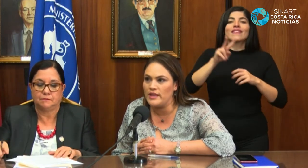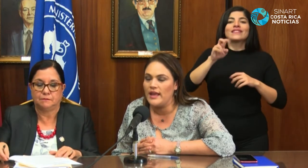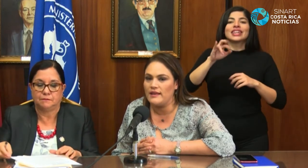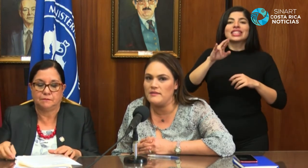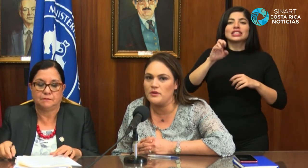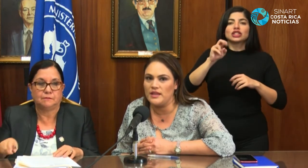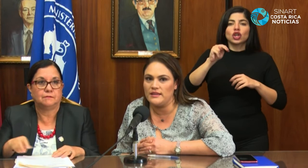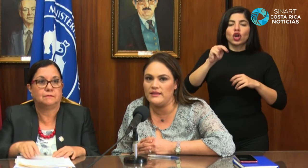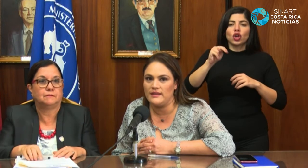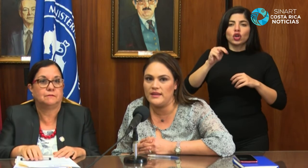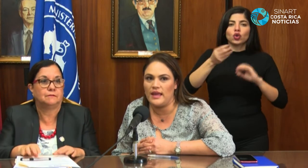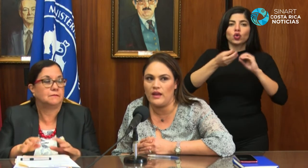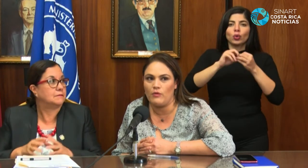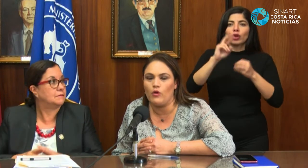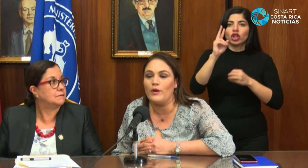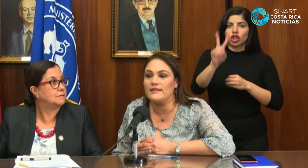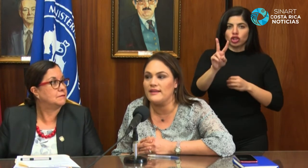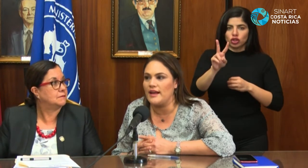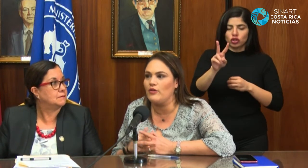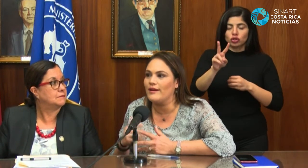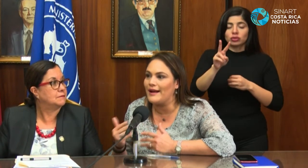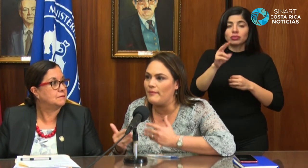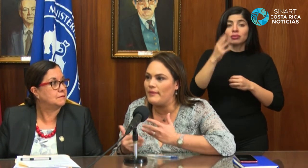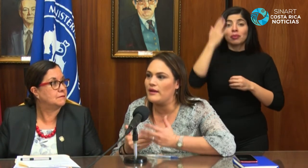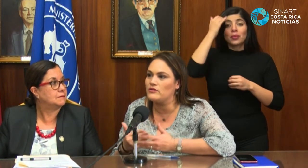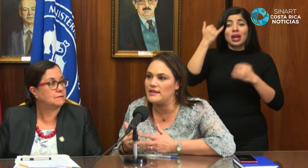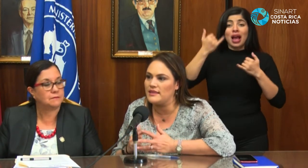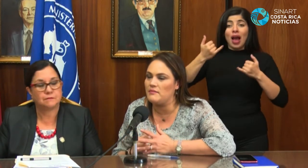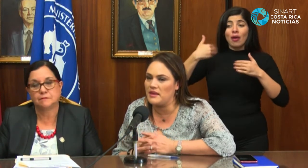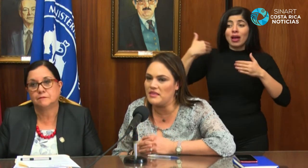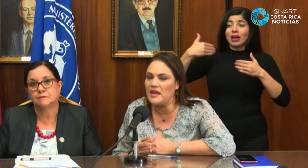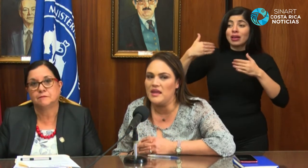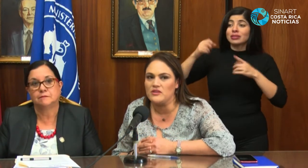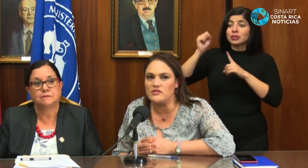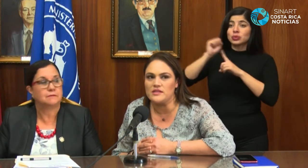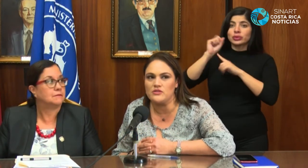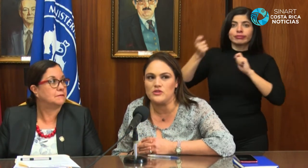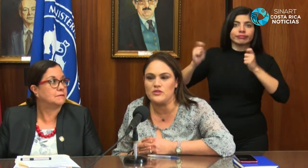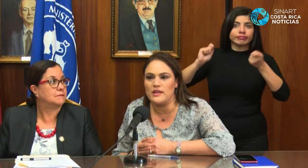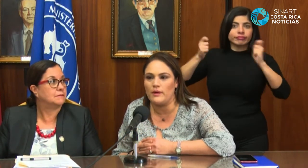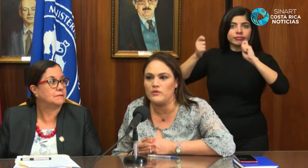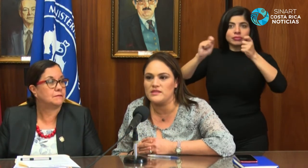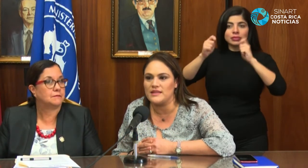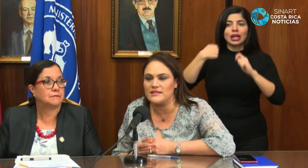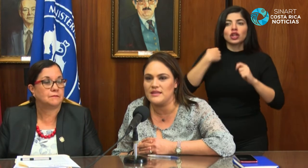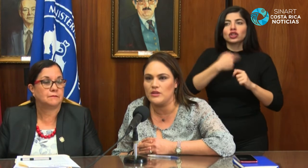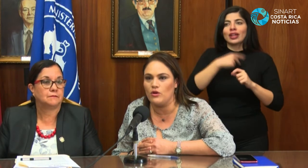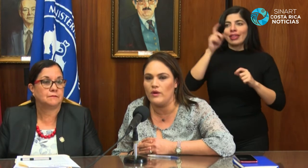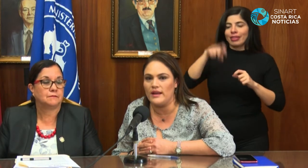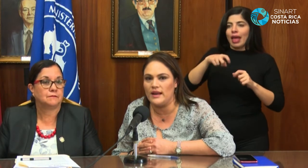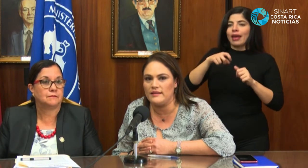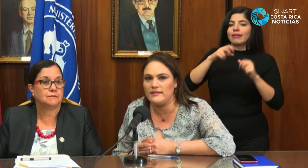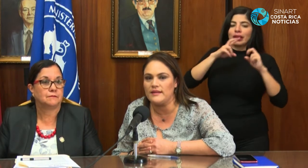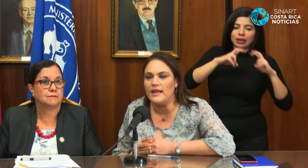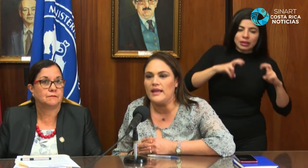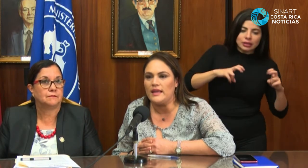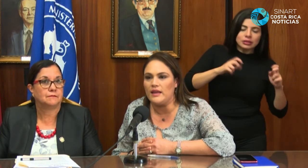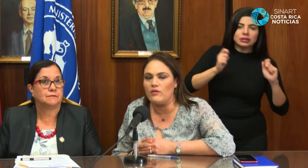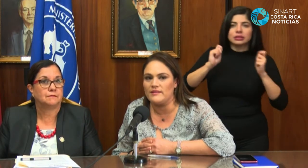2. Es importante decir que como el escenario cambia constantemente, entonces nosotros debemos estar haciendo un